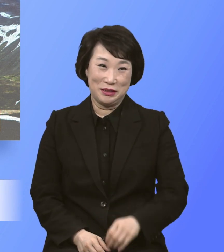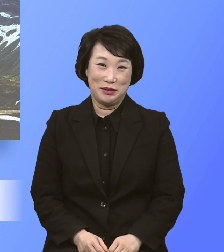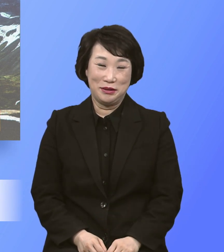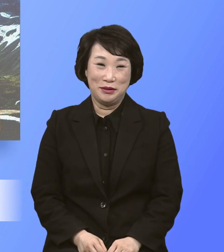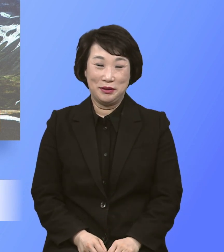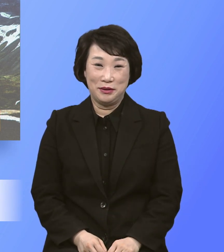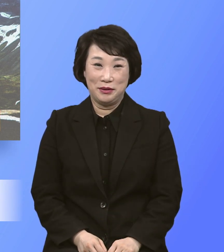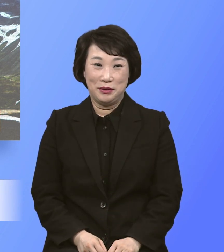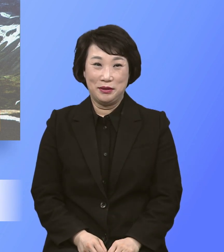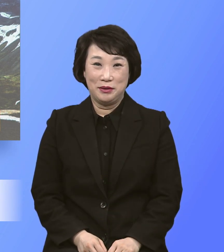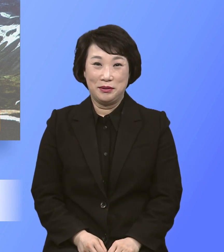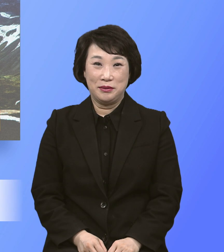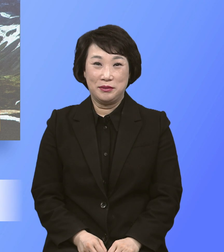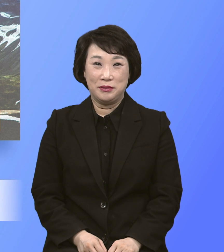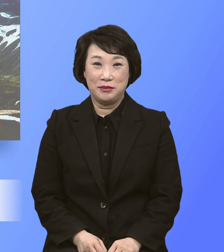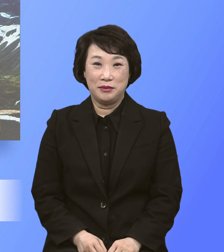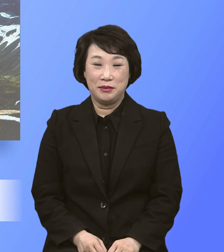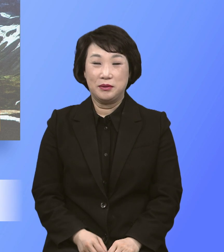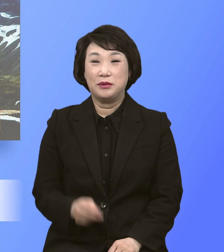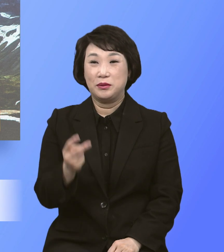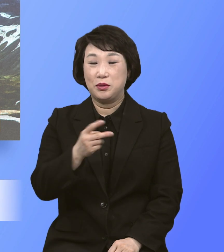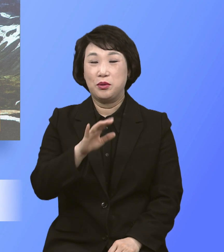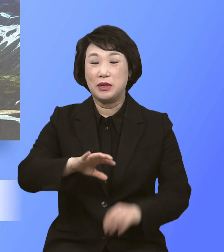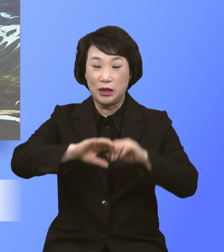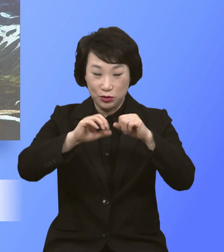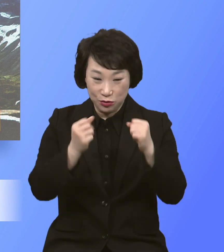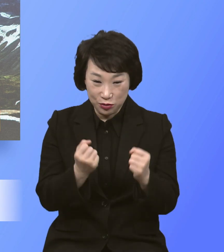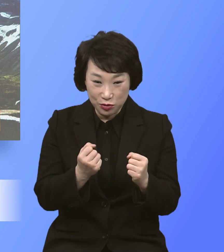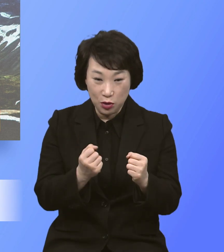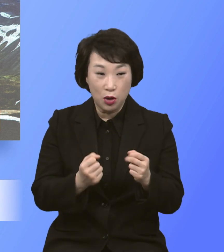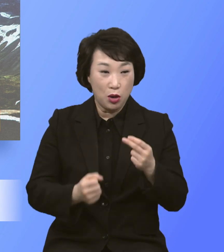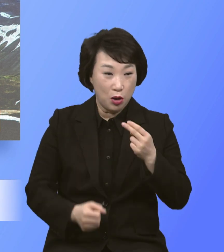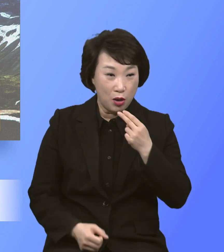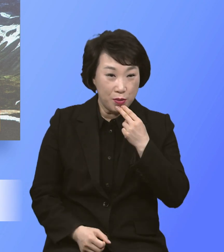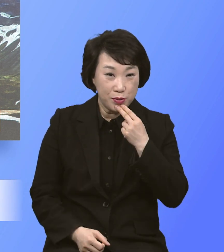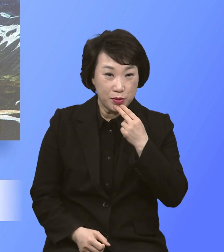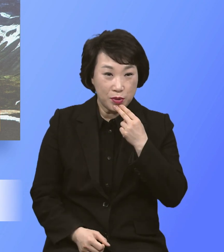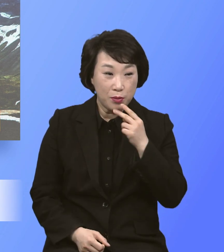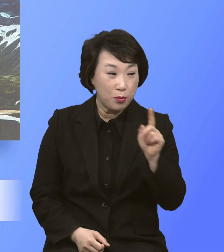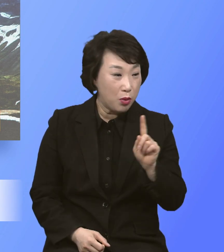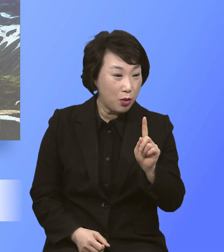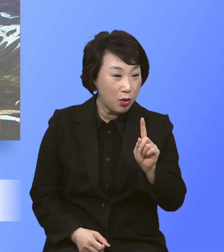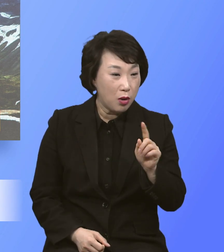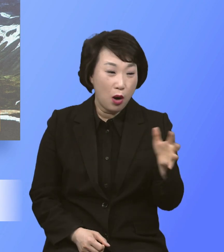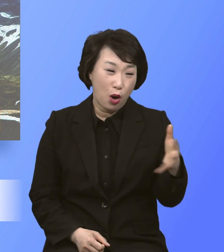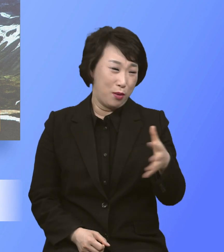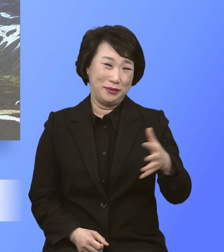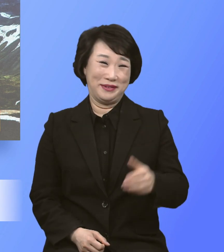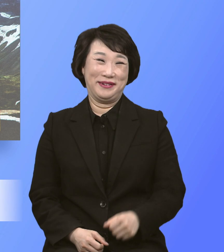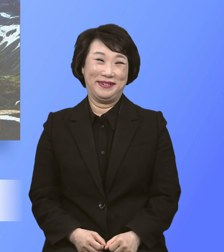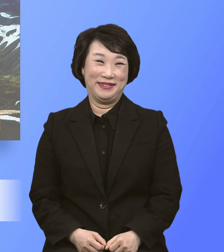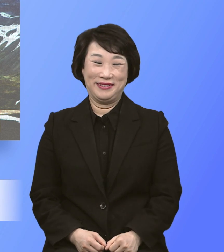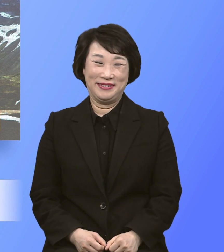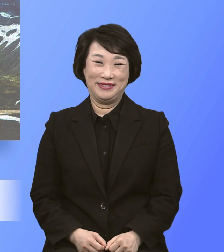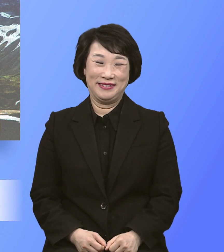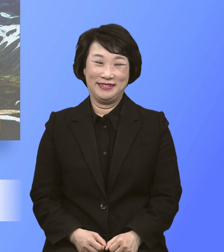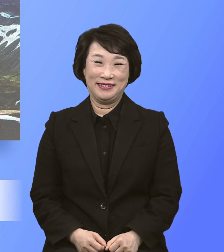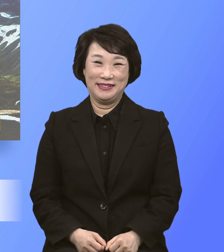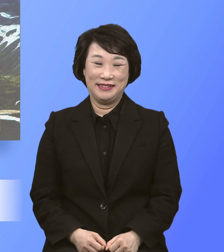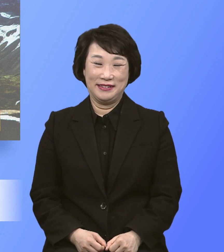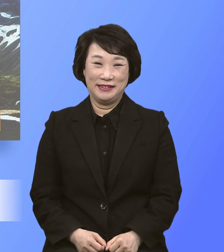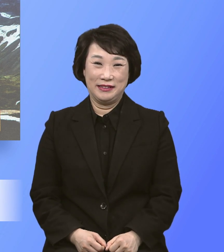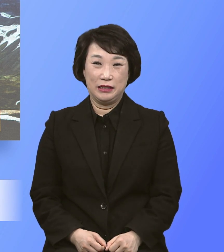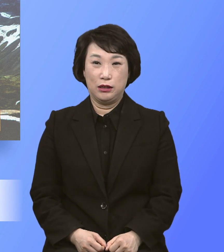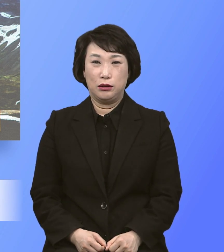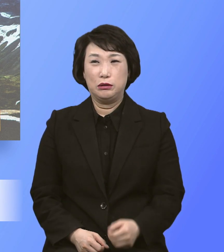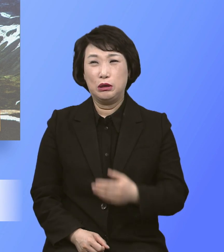복종하게 되는 것이요, 그리고 복종치 않고 된 것은 단 하나도 없다.